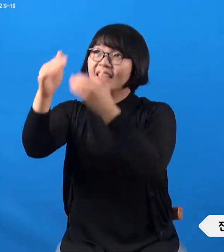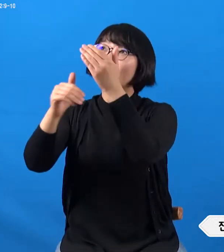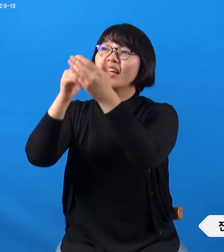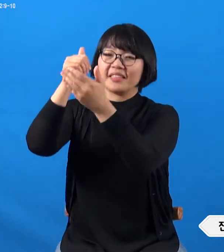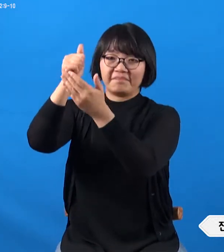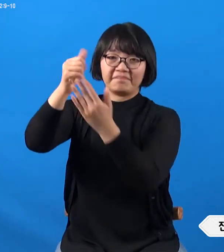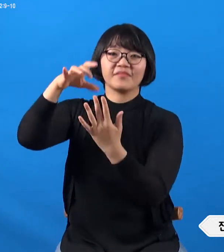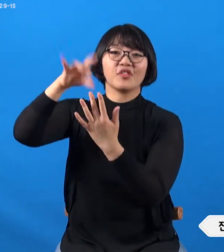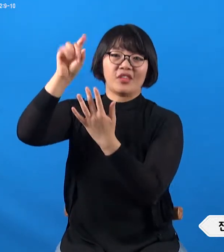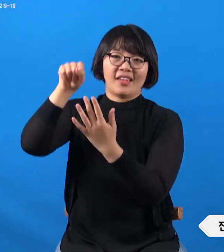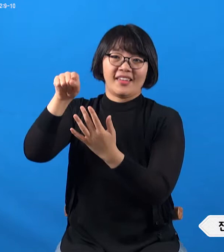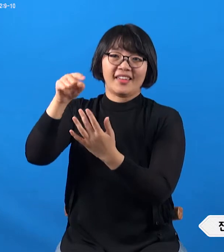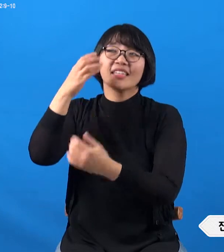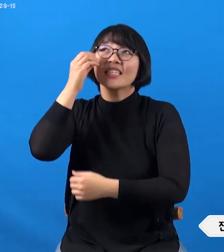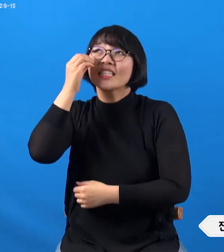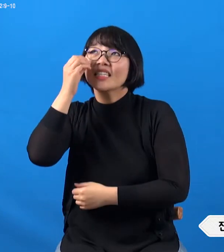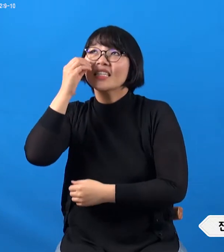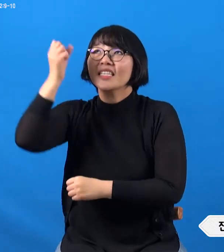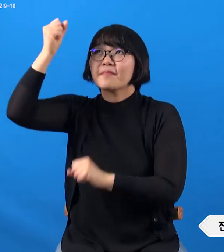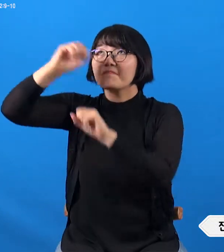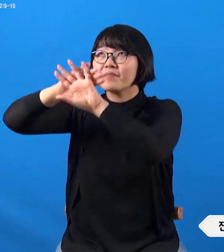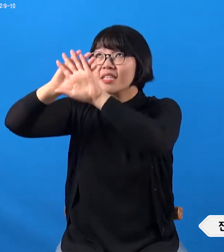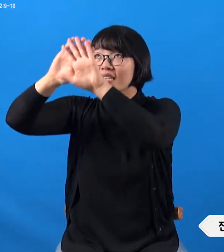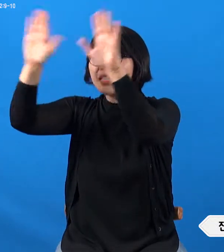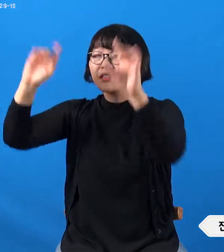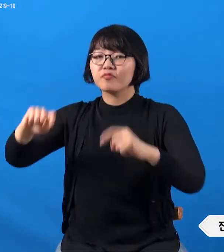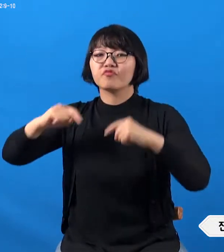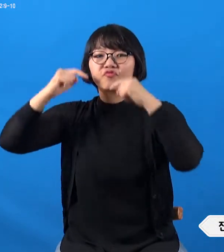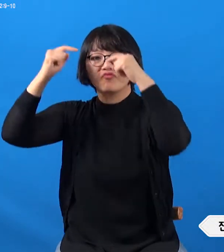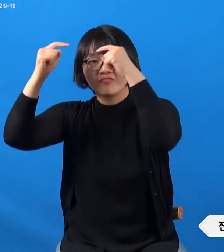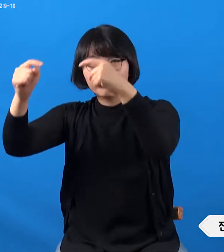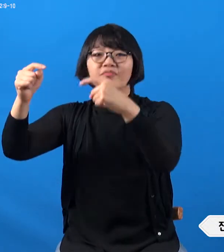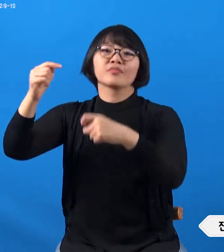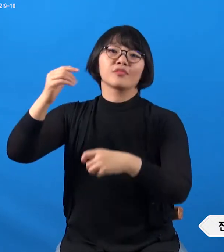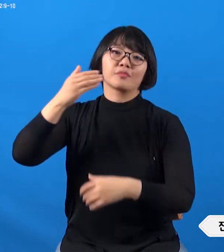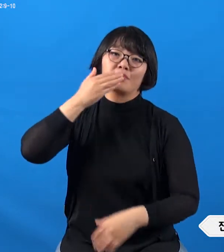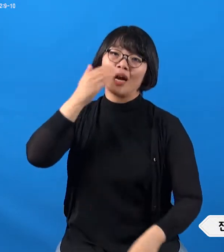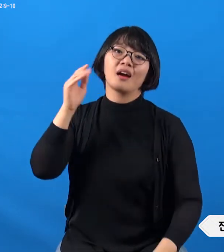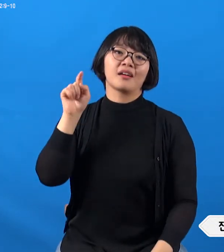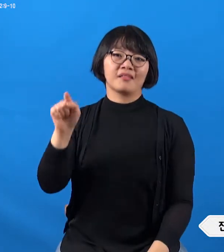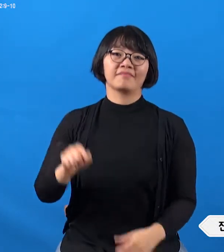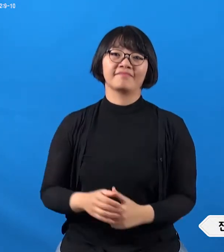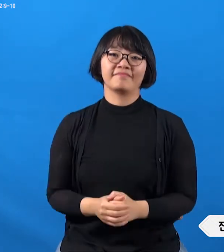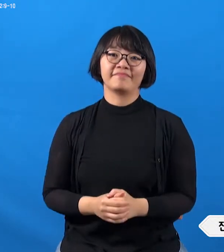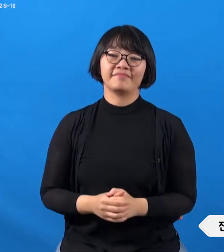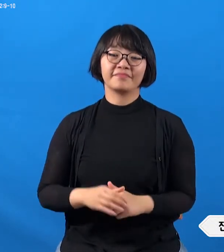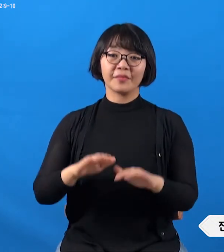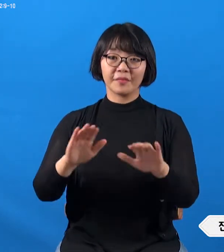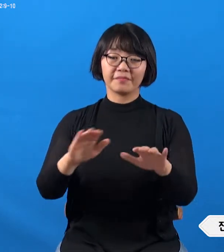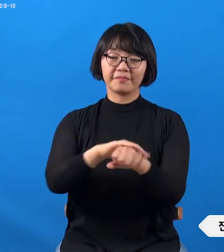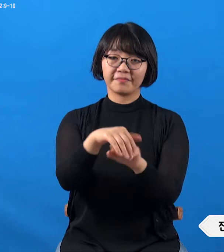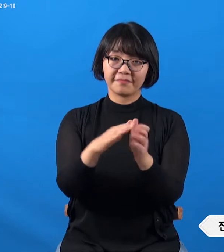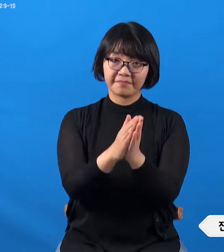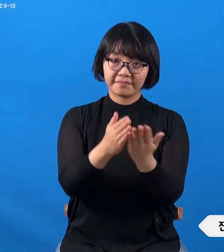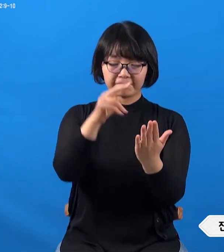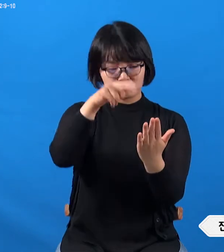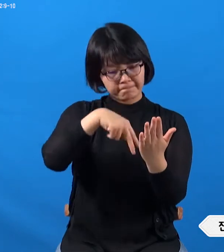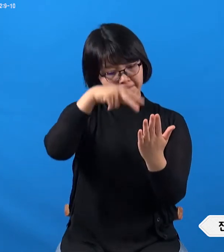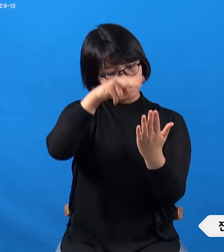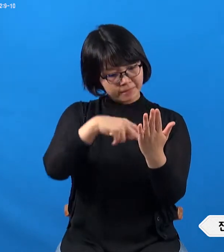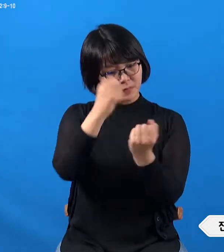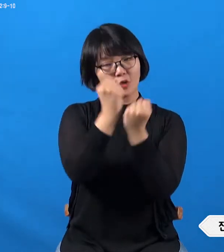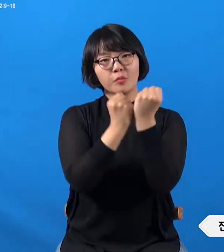선택, 기이한 빛으로 우리를 들어가게 하신 하나님의 택하심. 오늘 성경은 우리